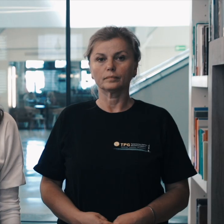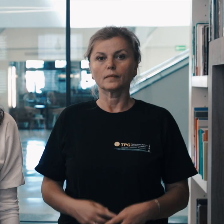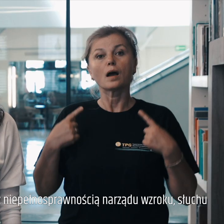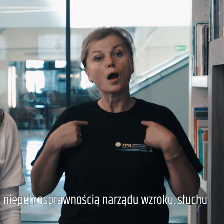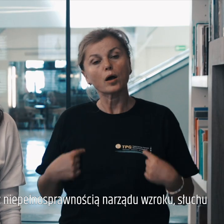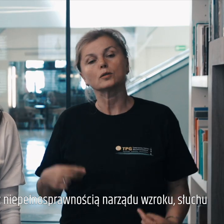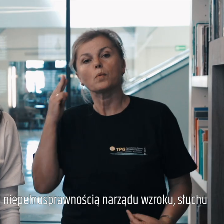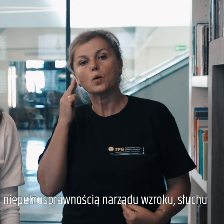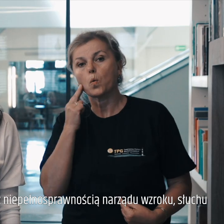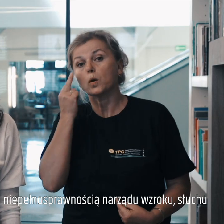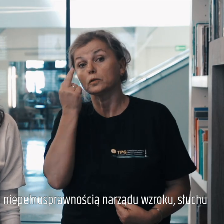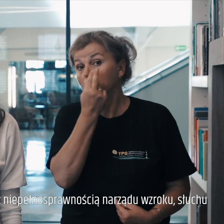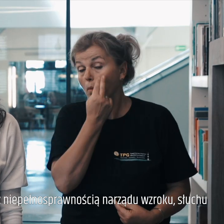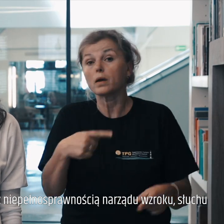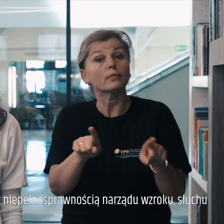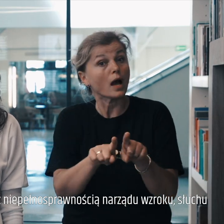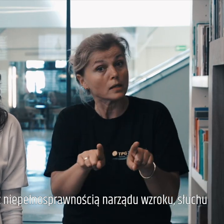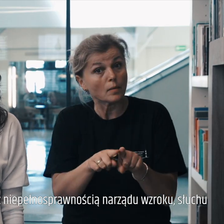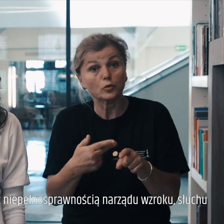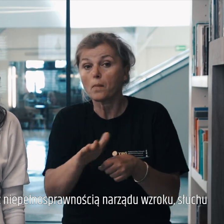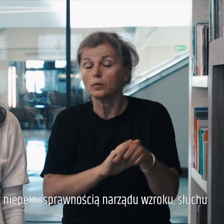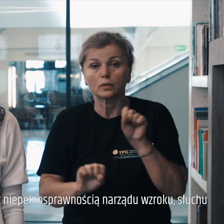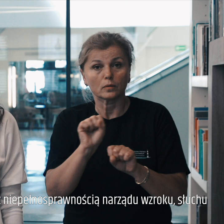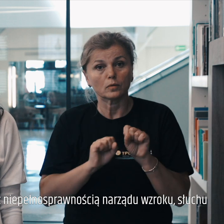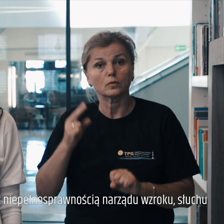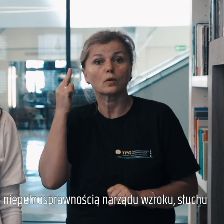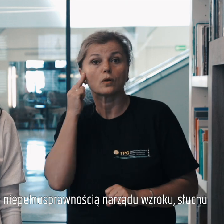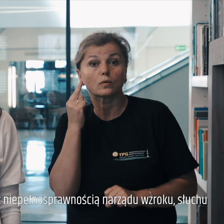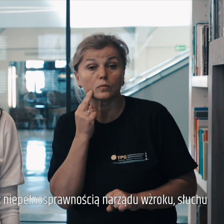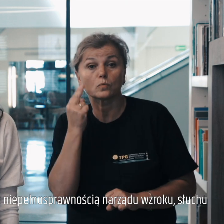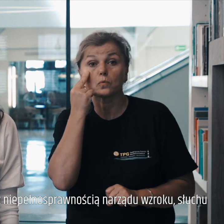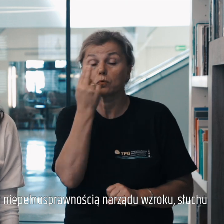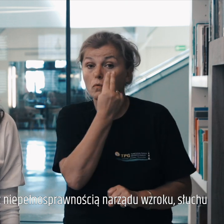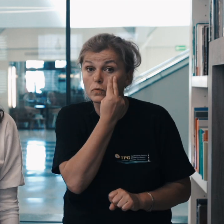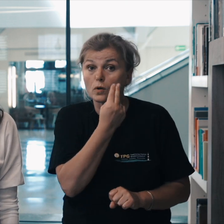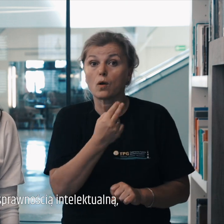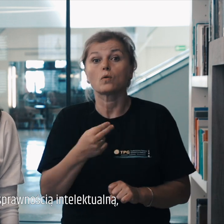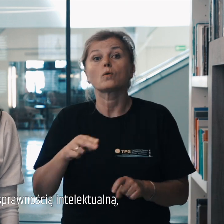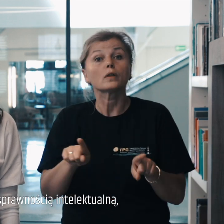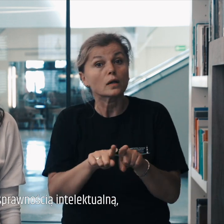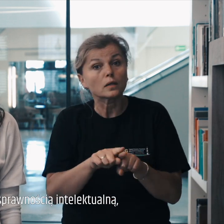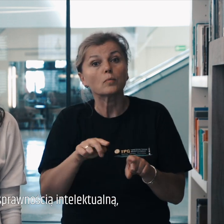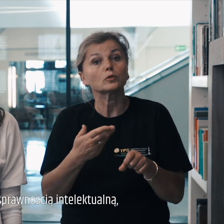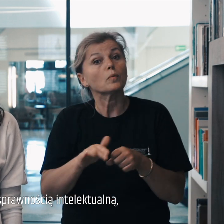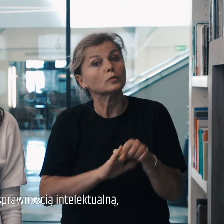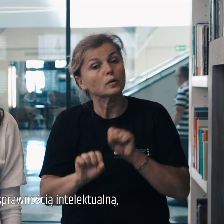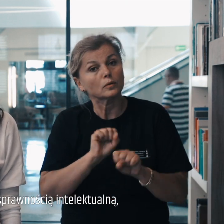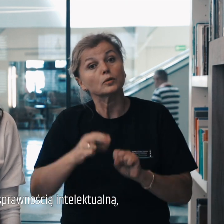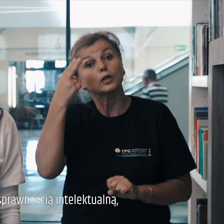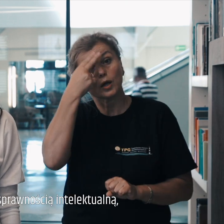Osoby głuchoniewidome, a także z niepełnosprawnością narządu wzroku, słuchu oraz niepełnosprawnością